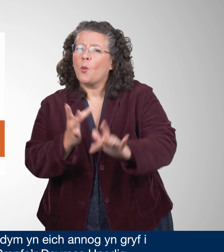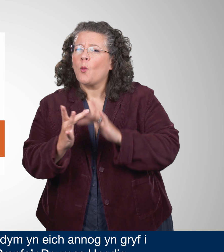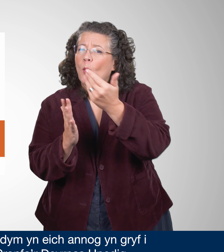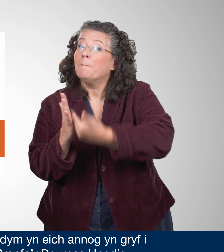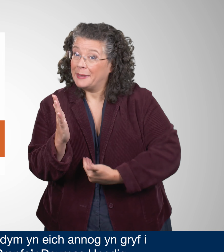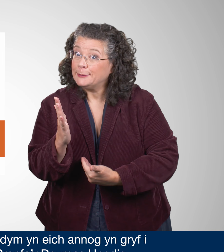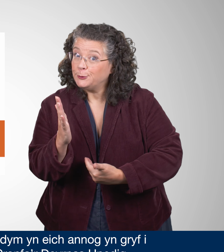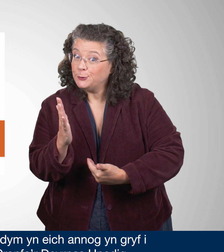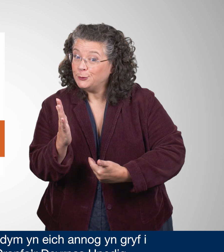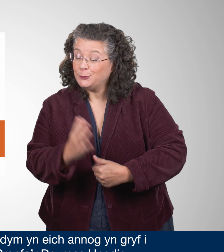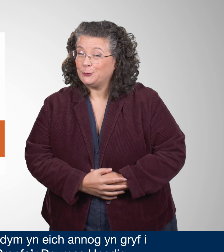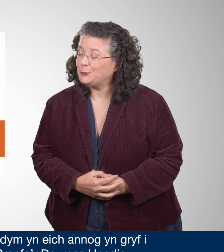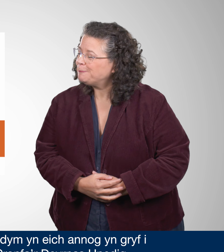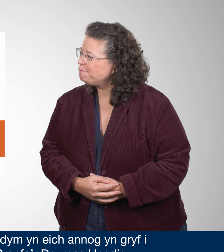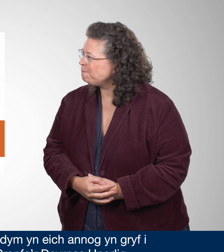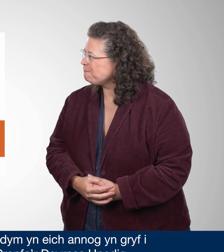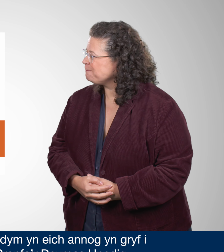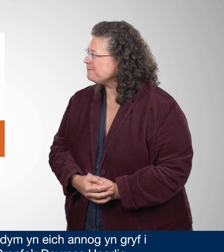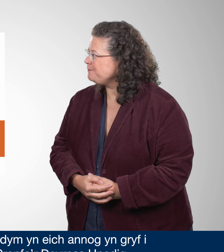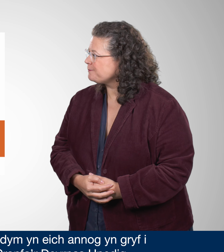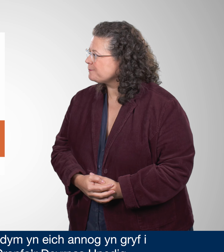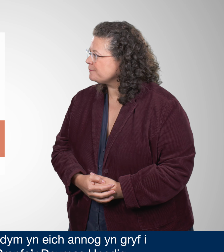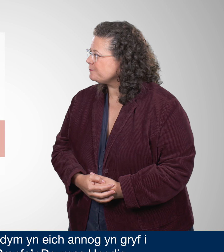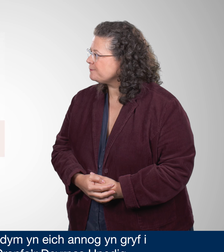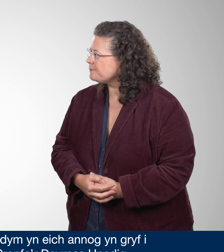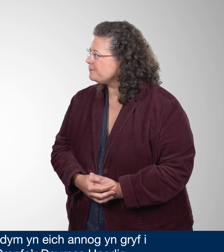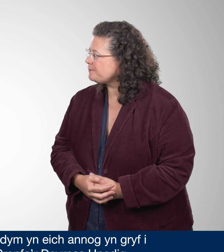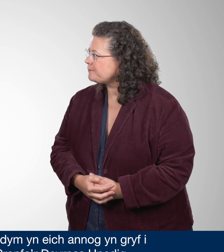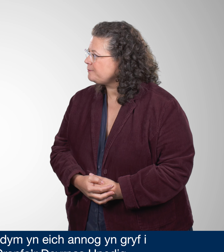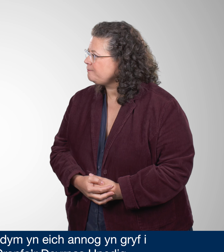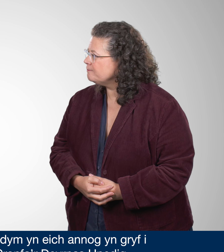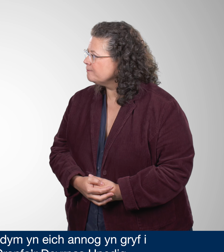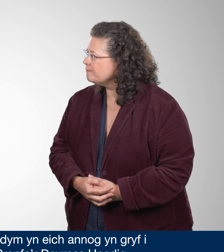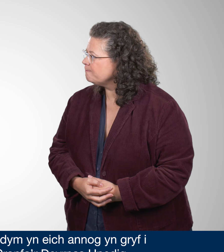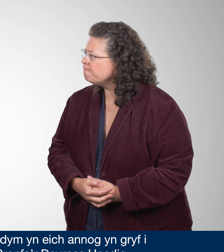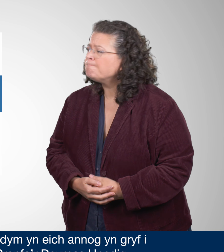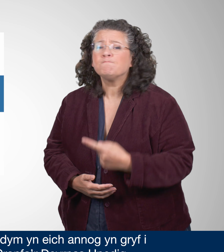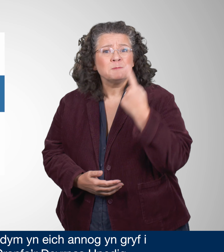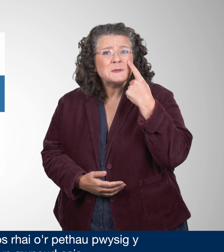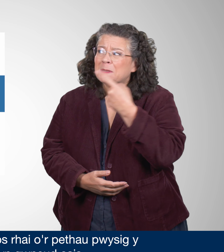adran ar wefan Cronfa'r Deyrnas Unedig.